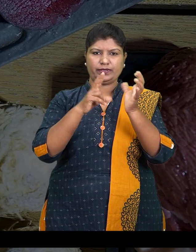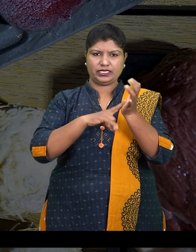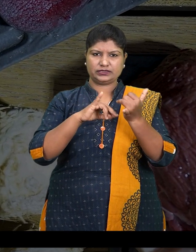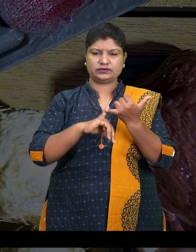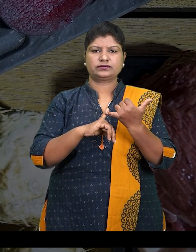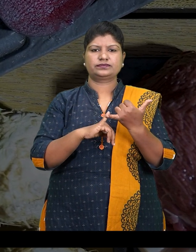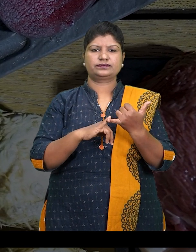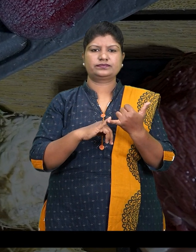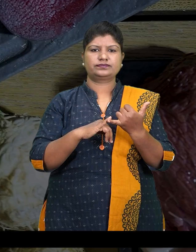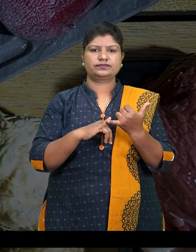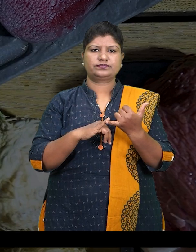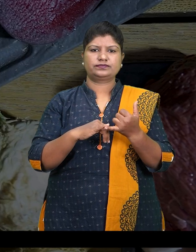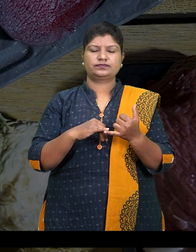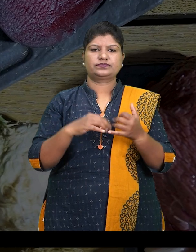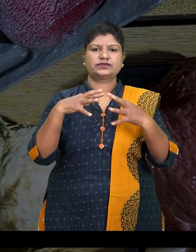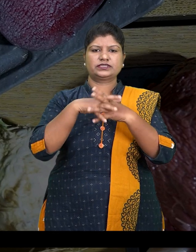बीन्स,